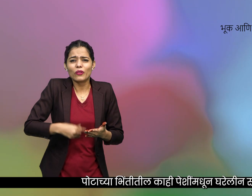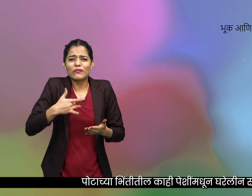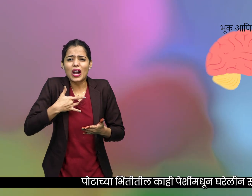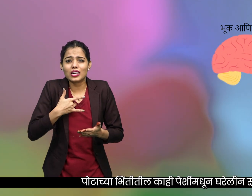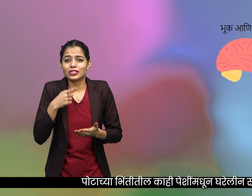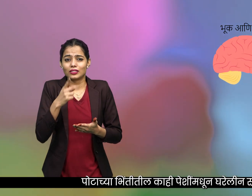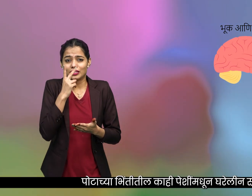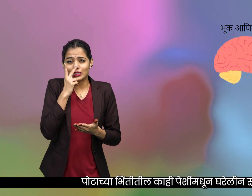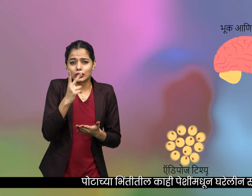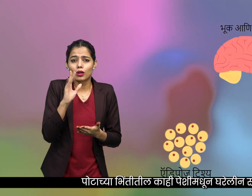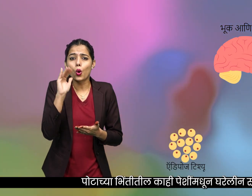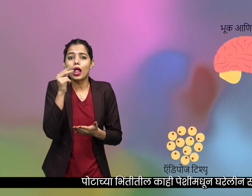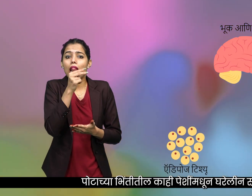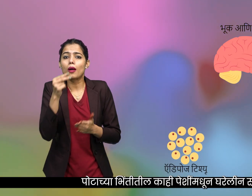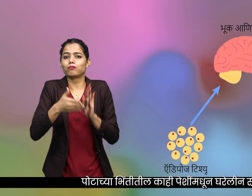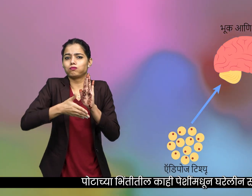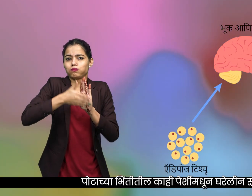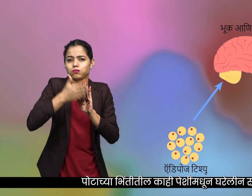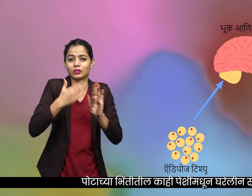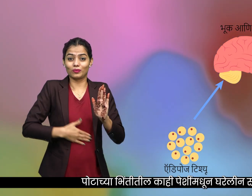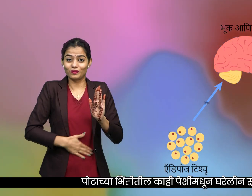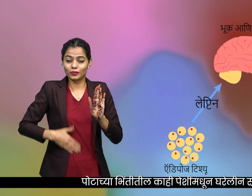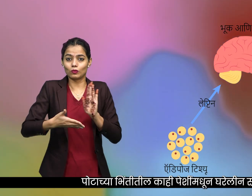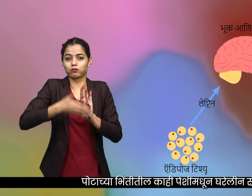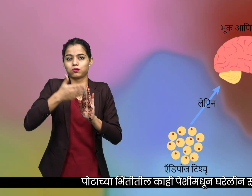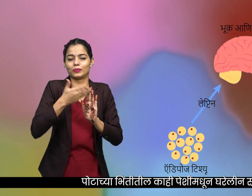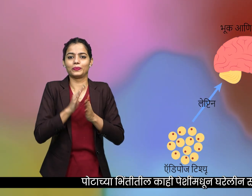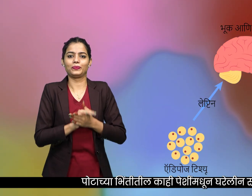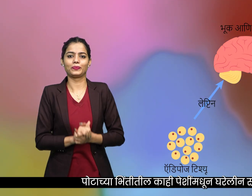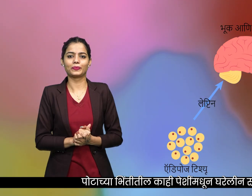पोटाच्या भिंतीतील काही पेशींमधून घेरेलिन स्राव होतो.